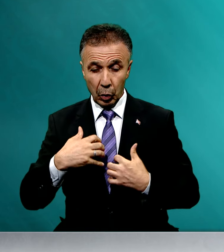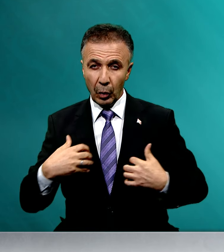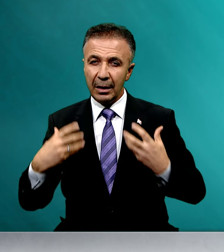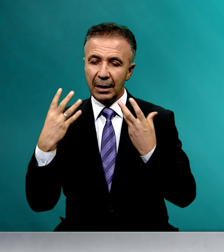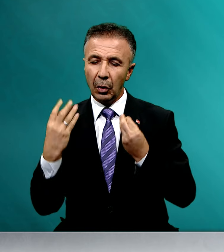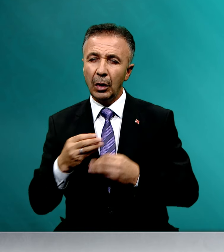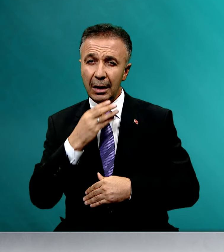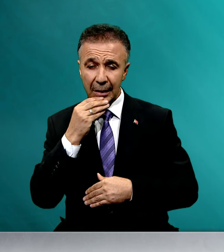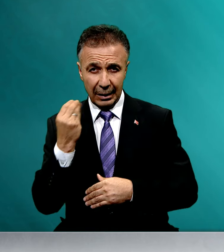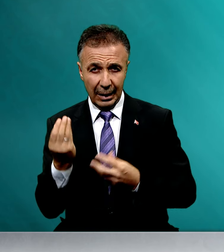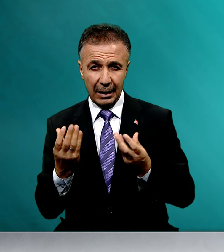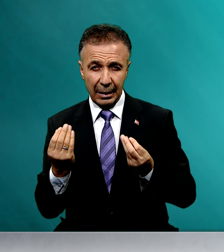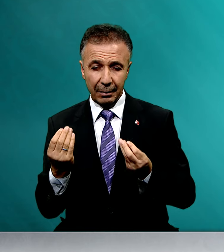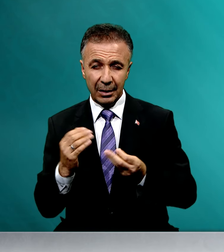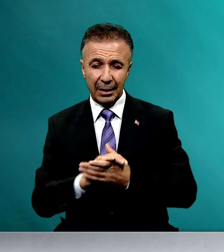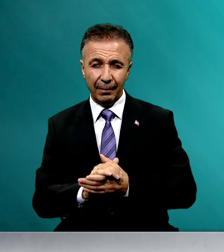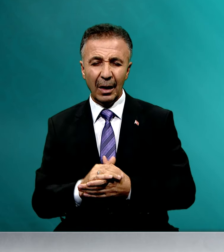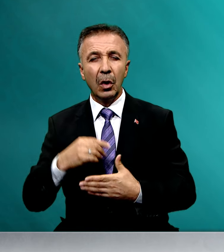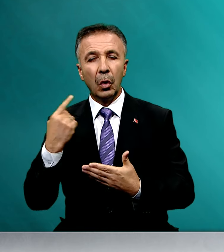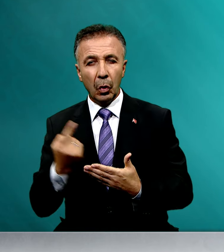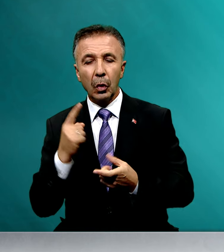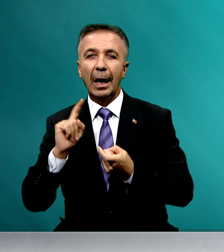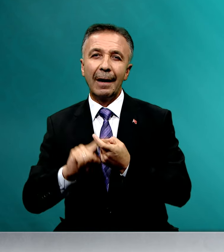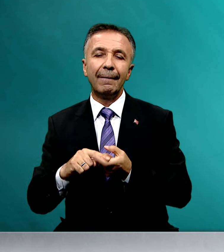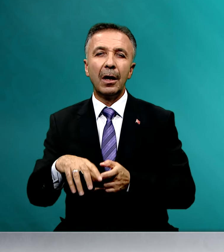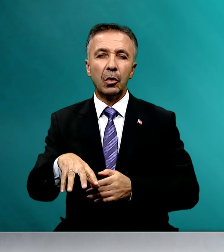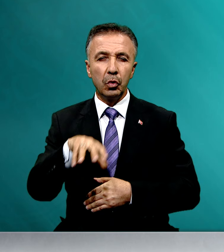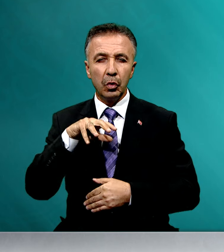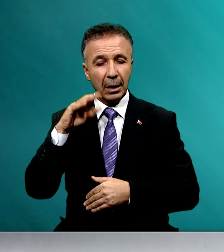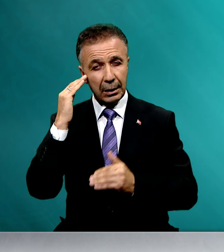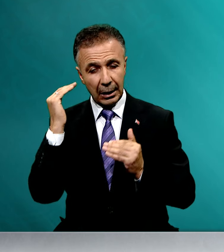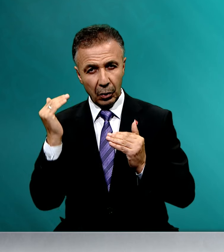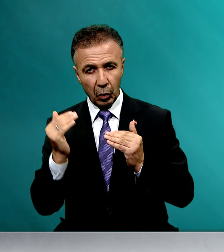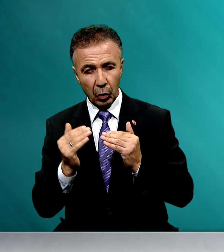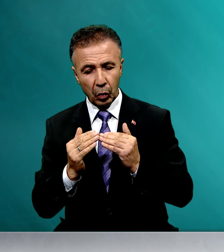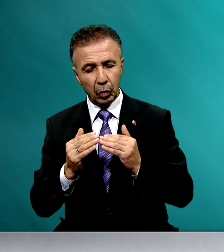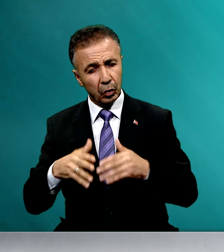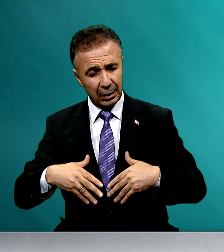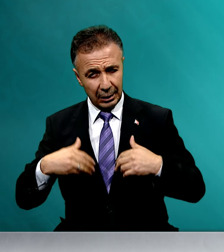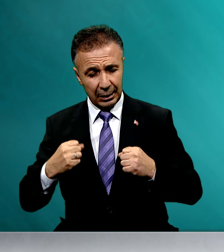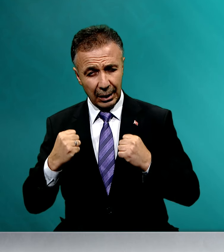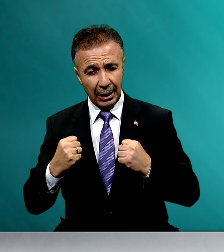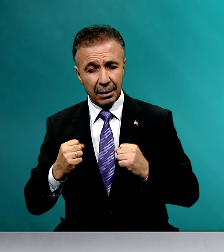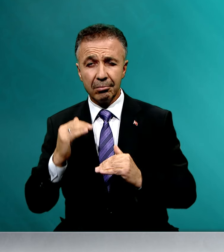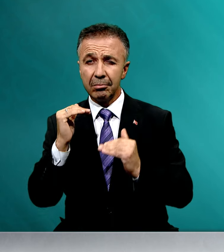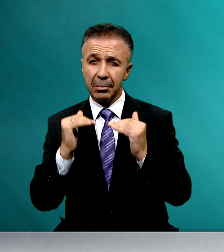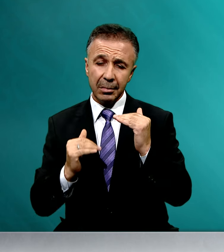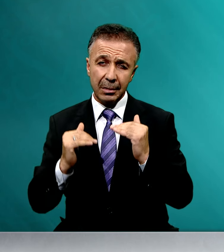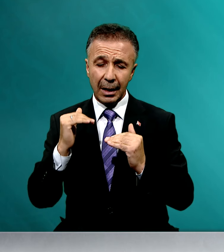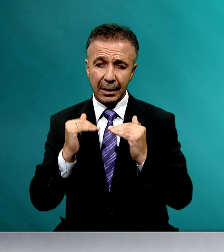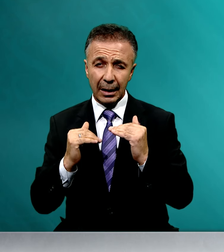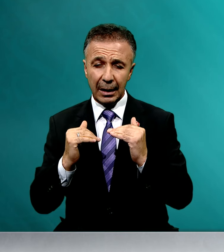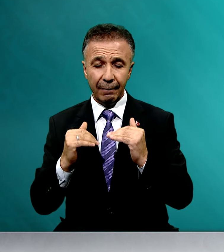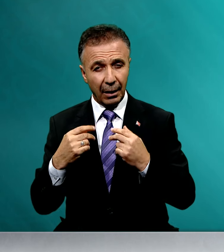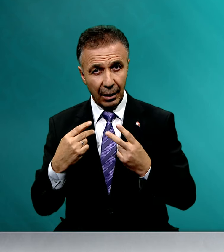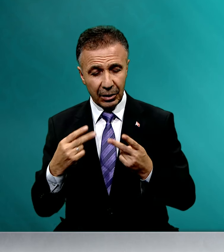olan gençlerimizi Kur'an ve sünnet ışığında sağlıklı, dengeli ve